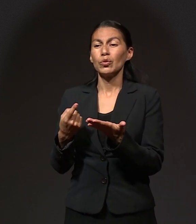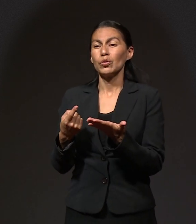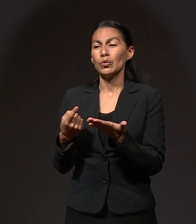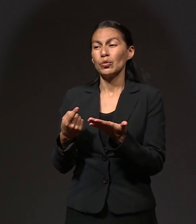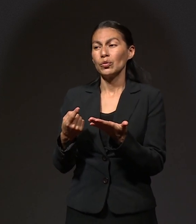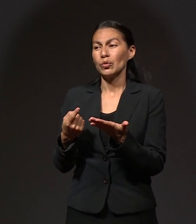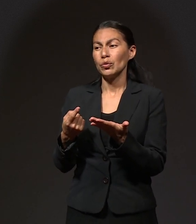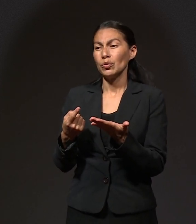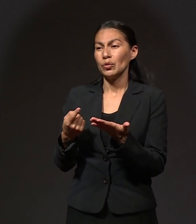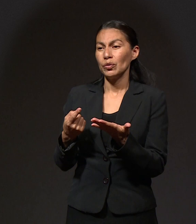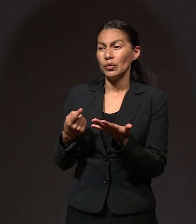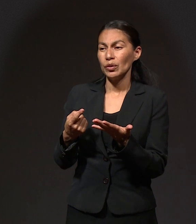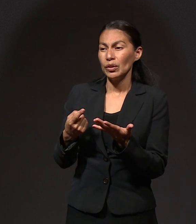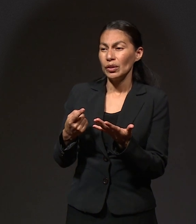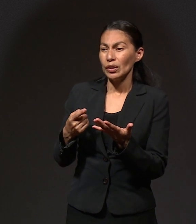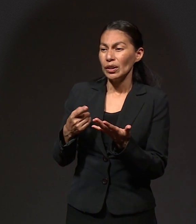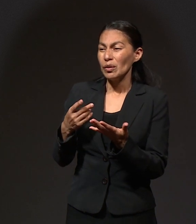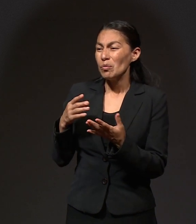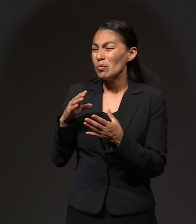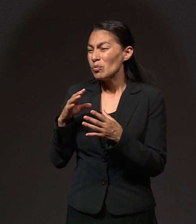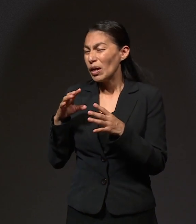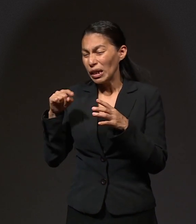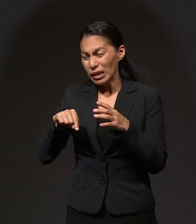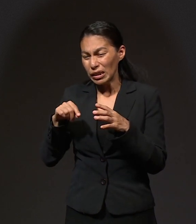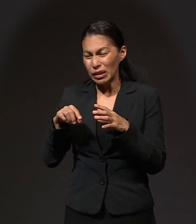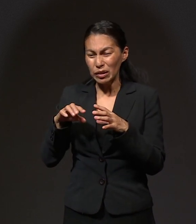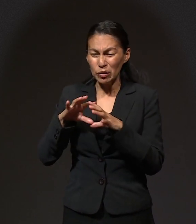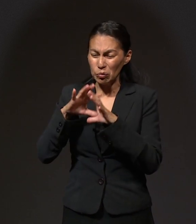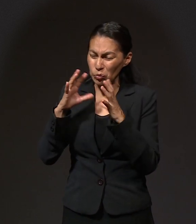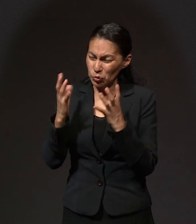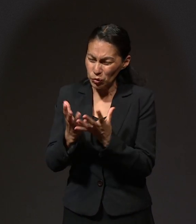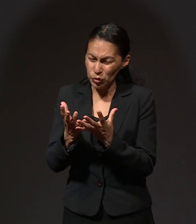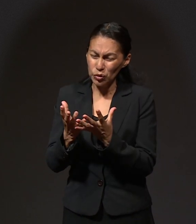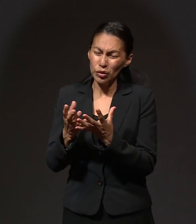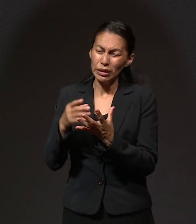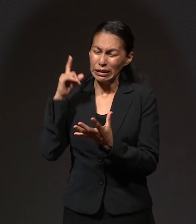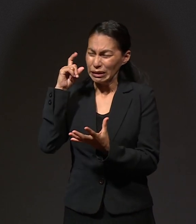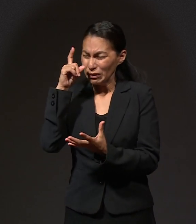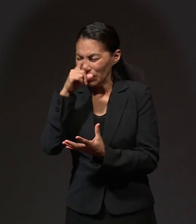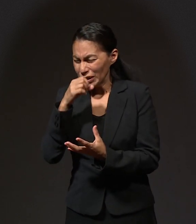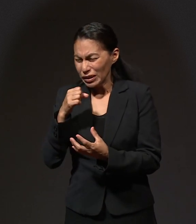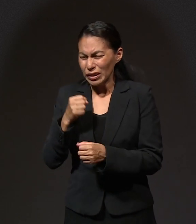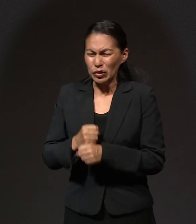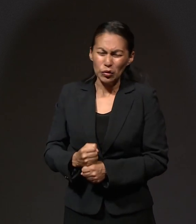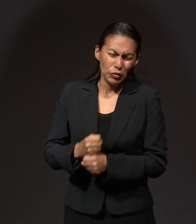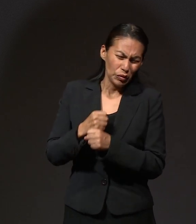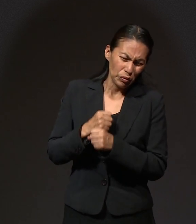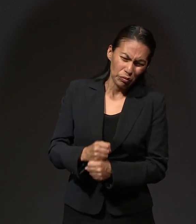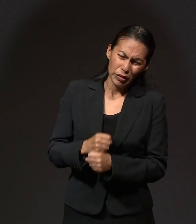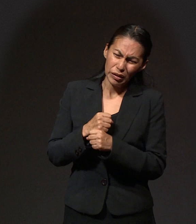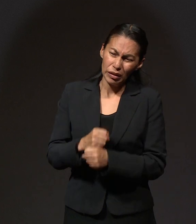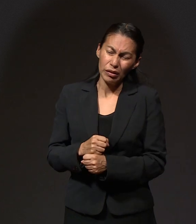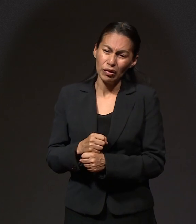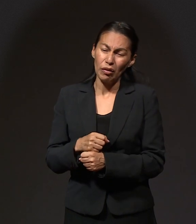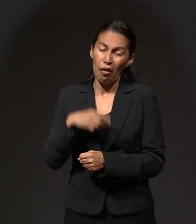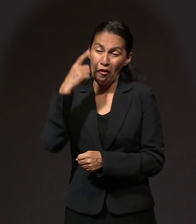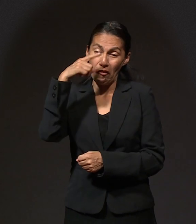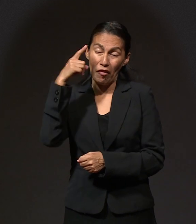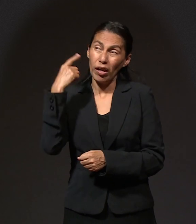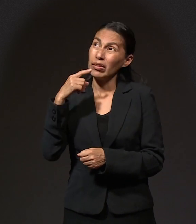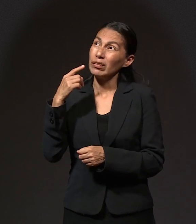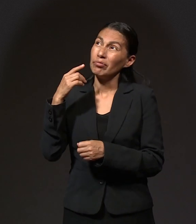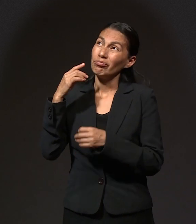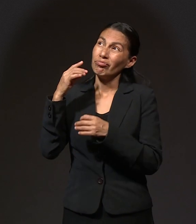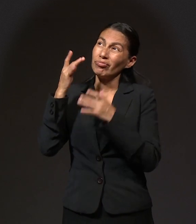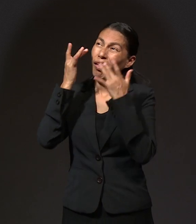incompatible con las cosas de Dios espirituales. Estamos en un conflicto. Y por naturaleza nos resulta más fácil separarnos de Dios.